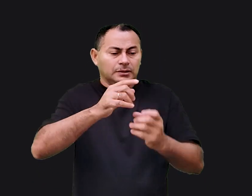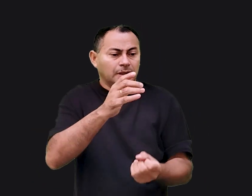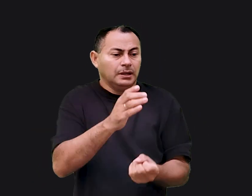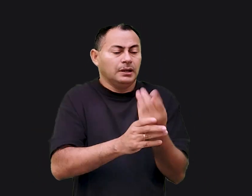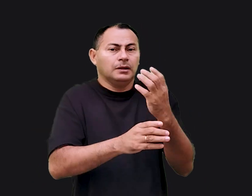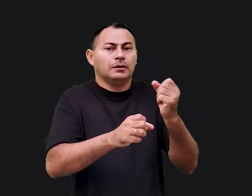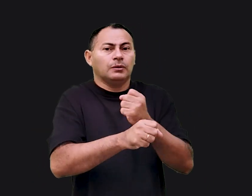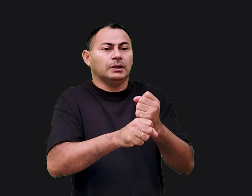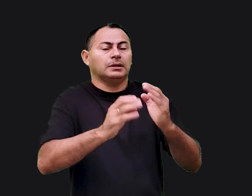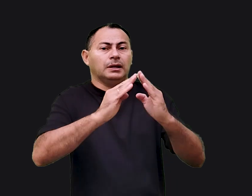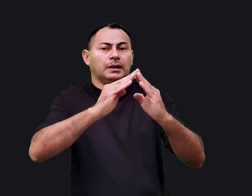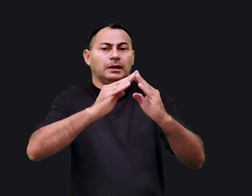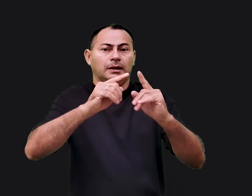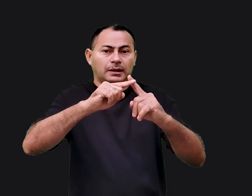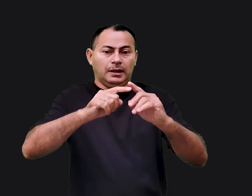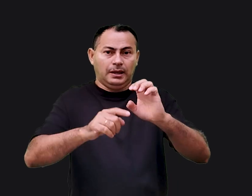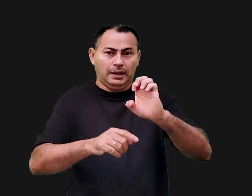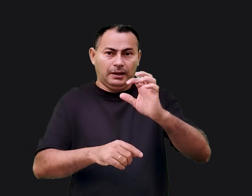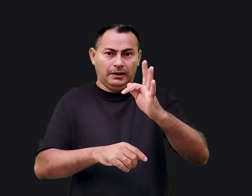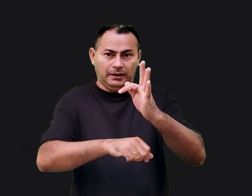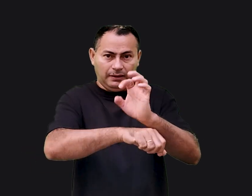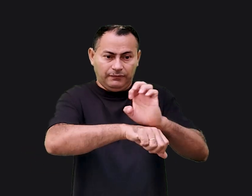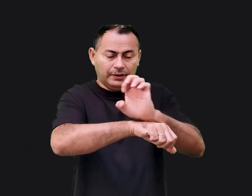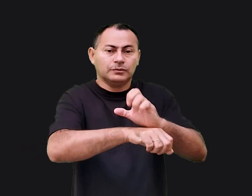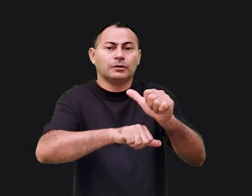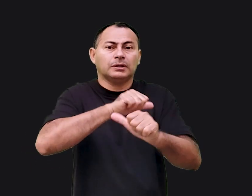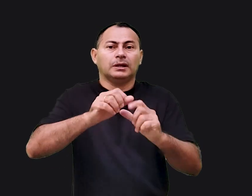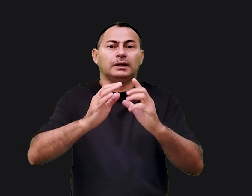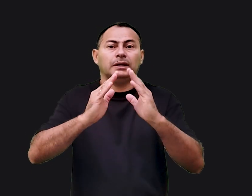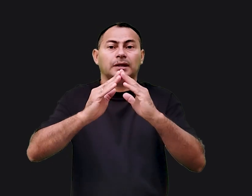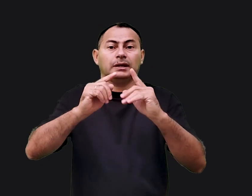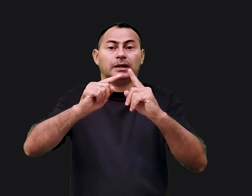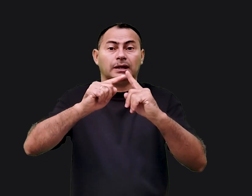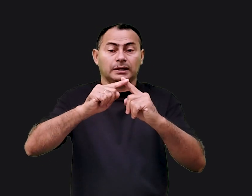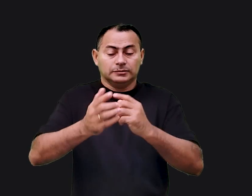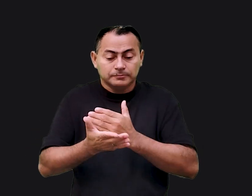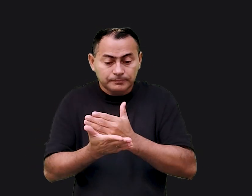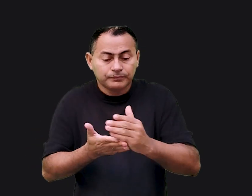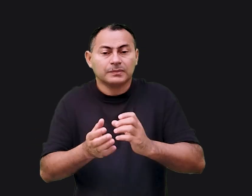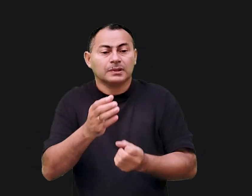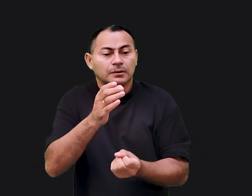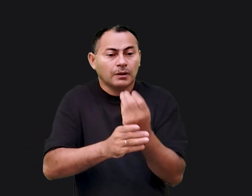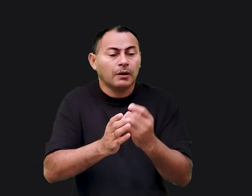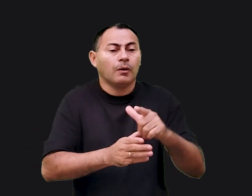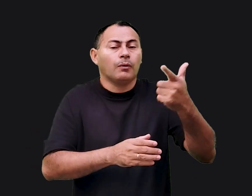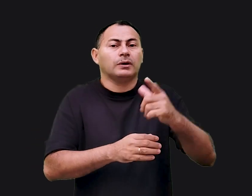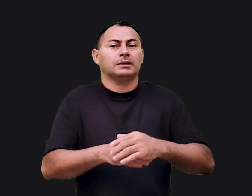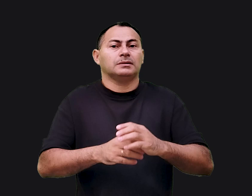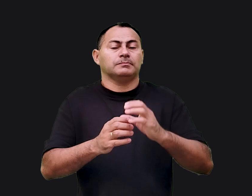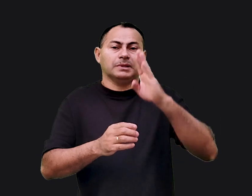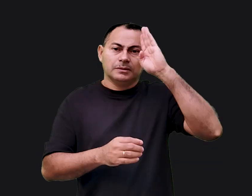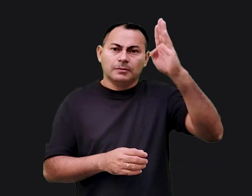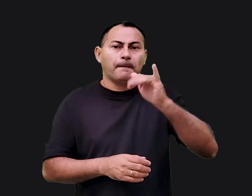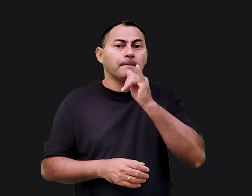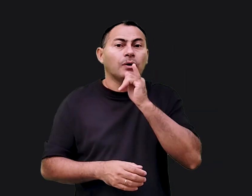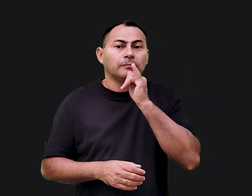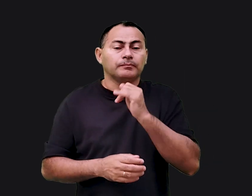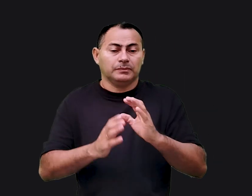plantadas em Éfeso tornaram-se igrejas mães que deram origem a outras igrejas satélites por exemplo as